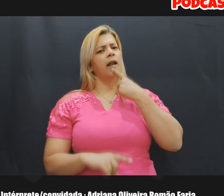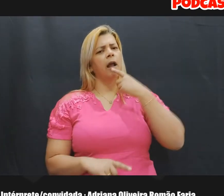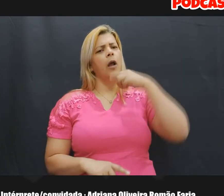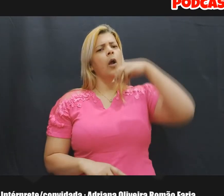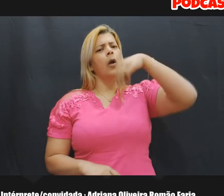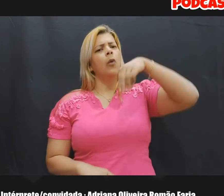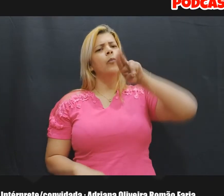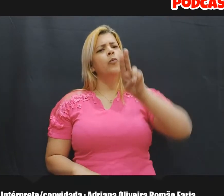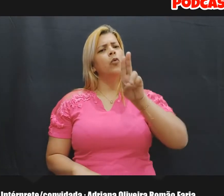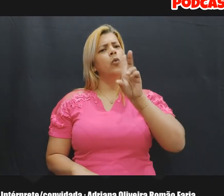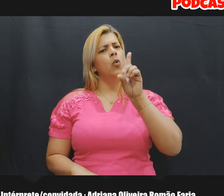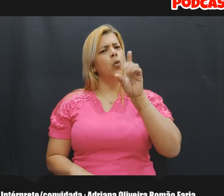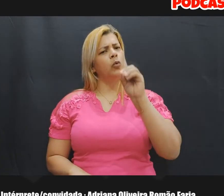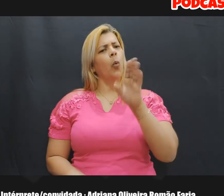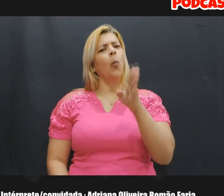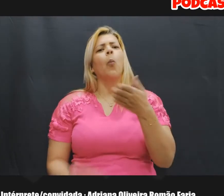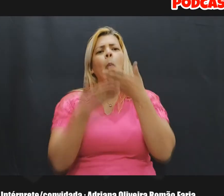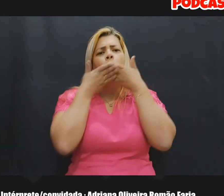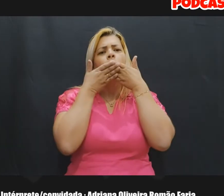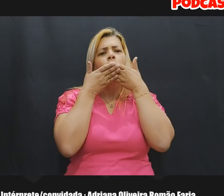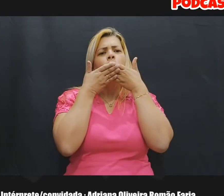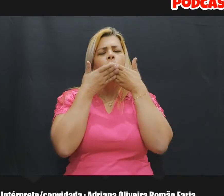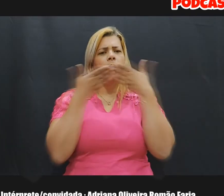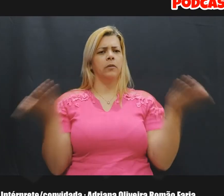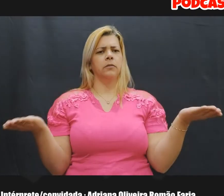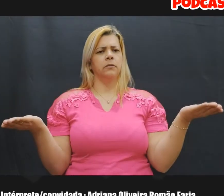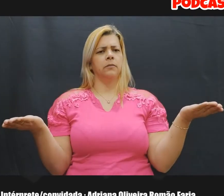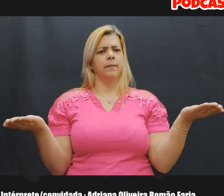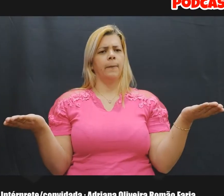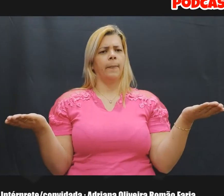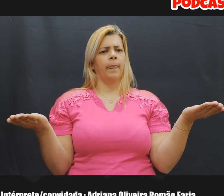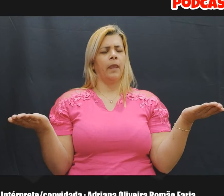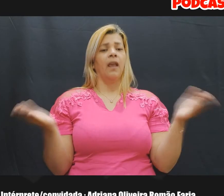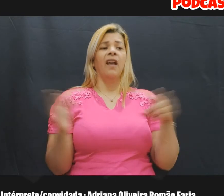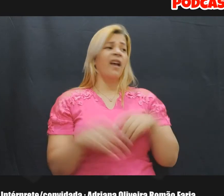falar mudo, porque tem pessoas que falam assim,